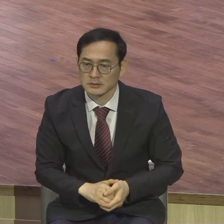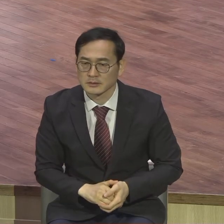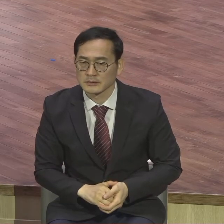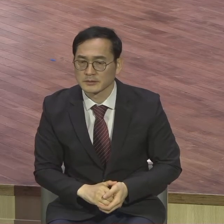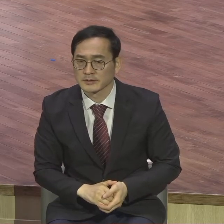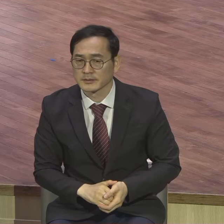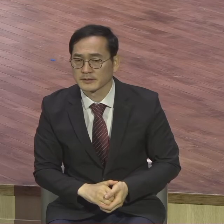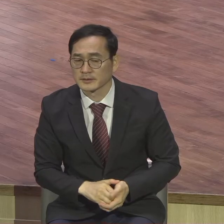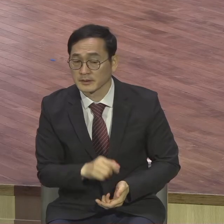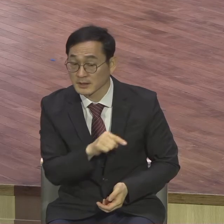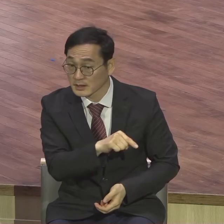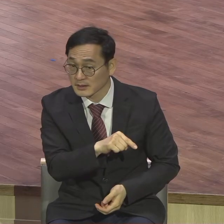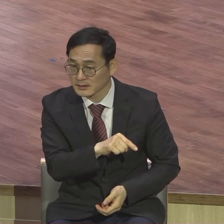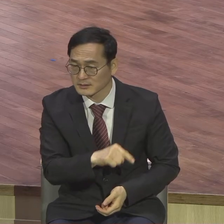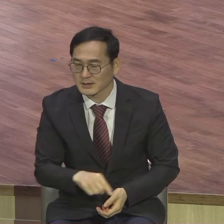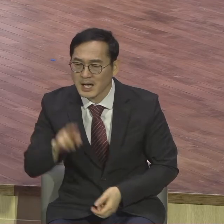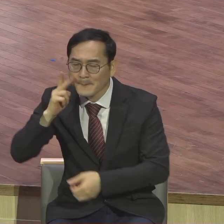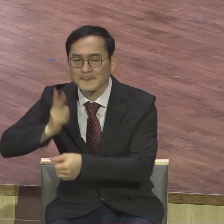이 복음을 증거한